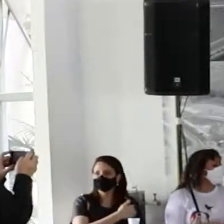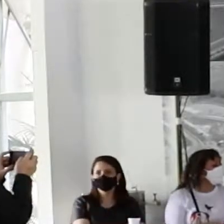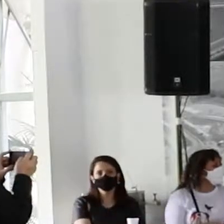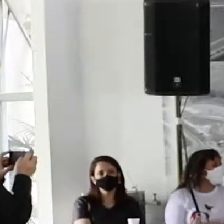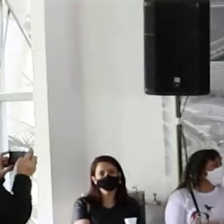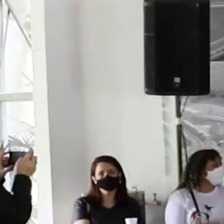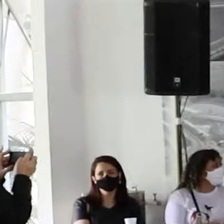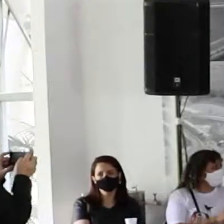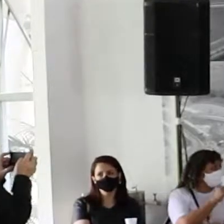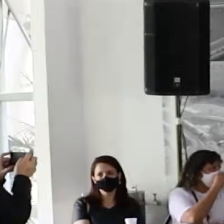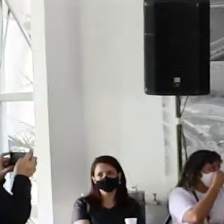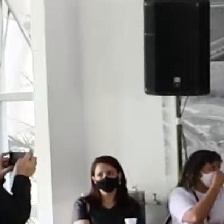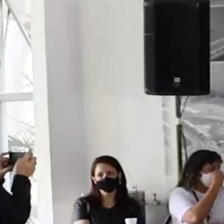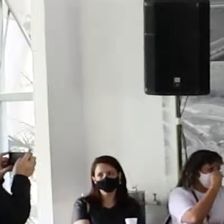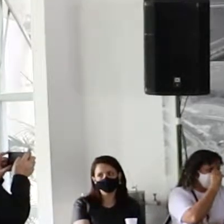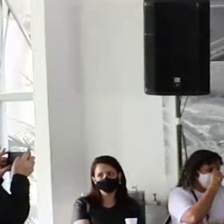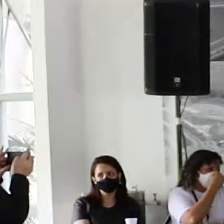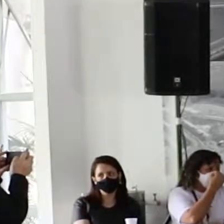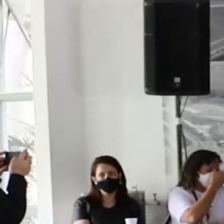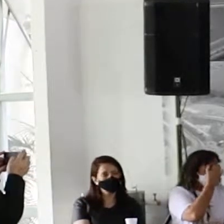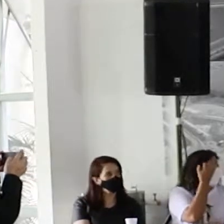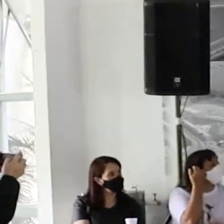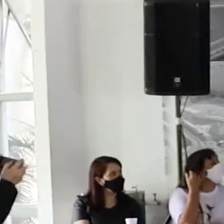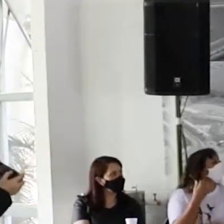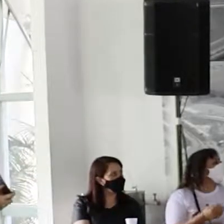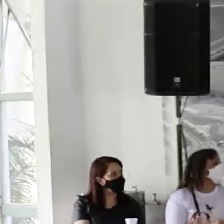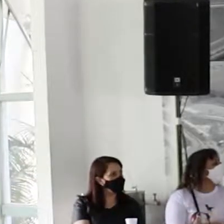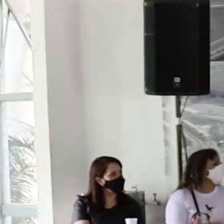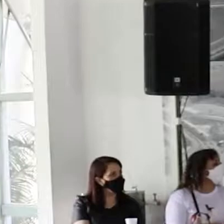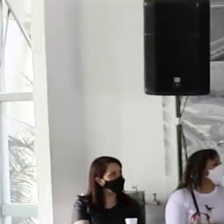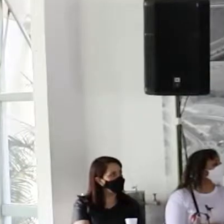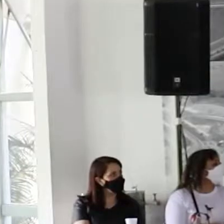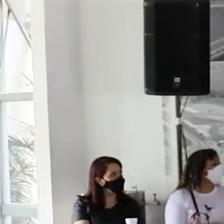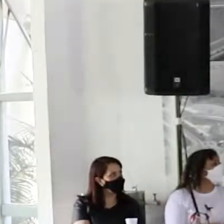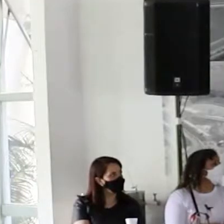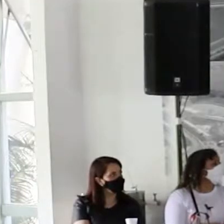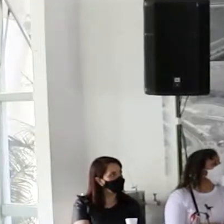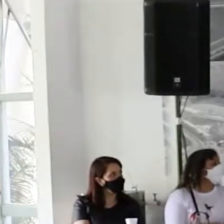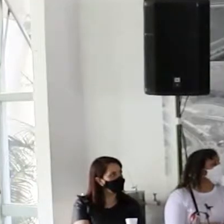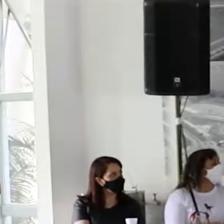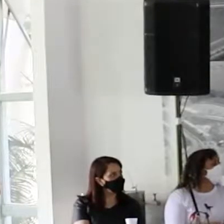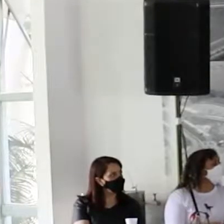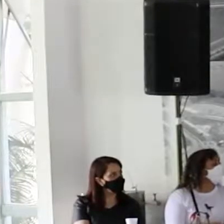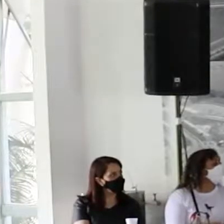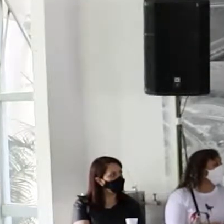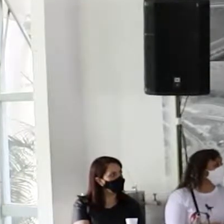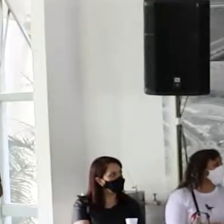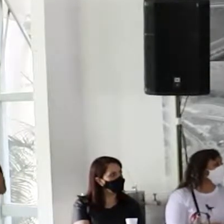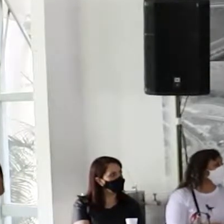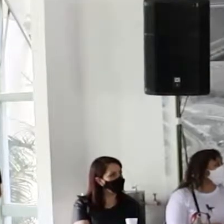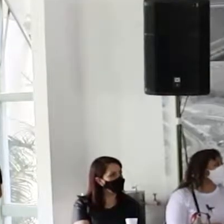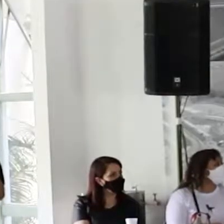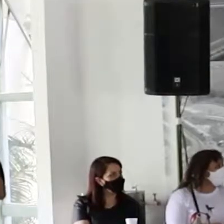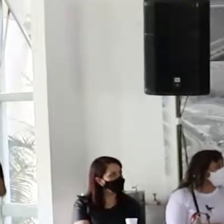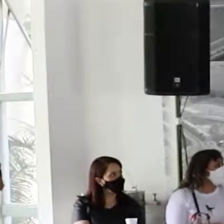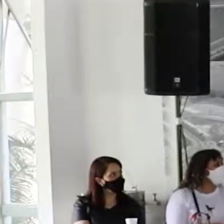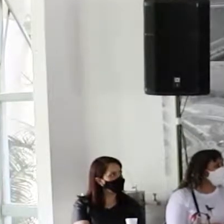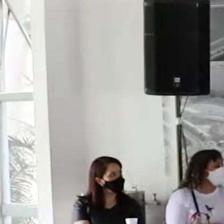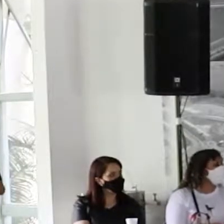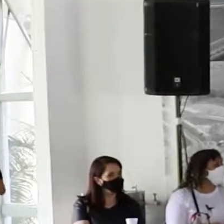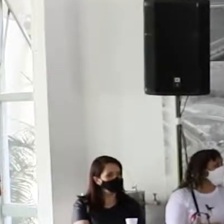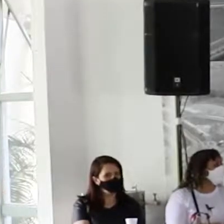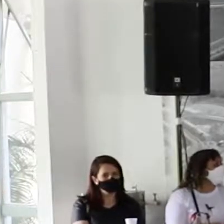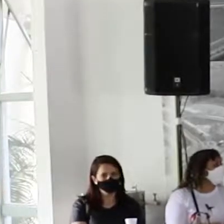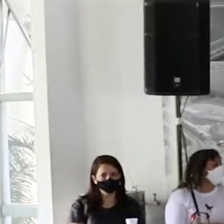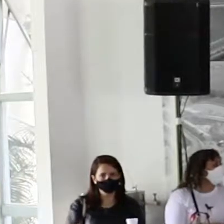e esse é o maior problema do Brasil a gente não tem política pública de estado e a as coisas não tem sequência nós sempre política